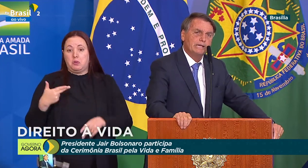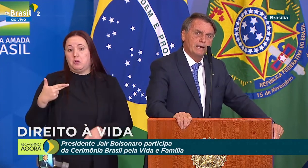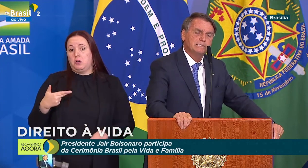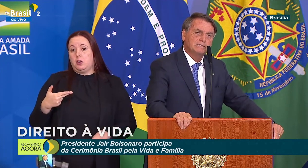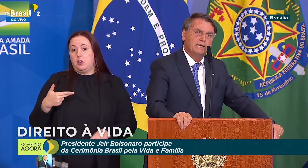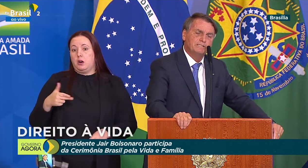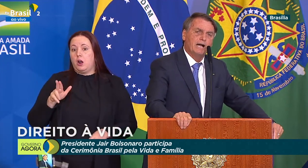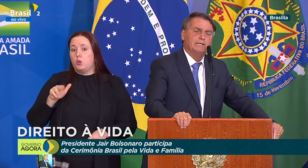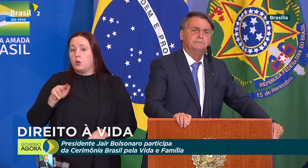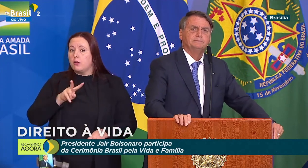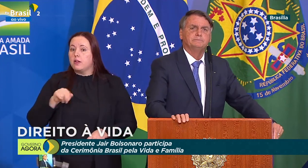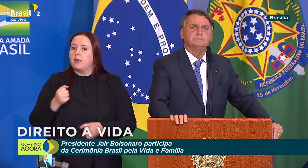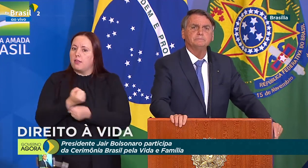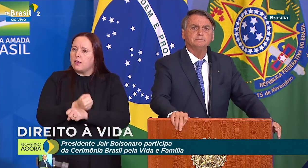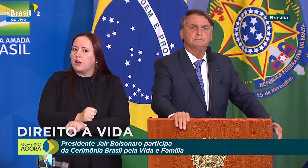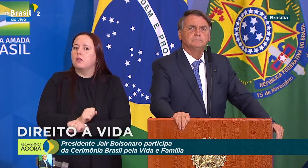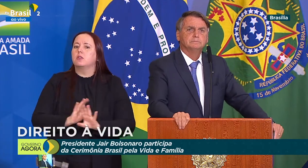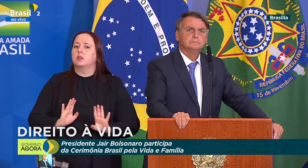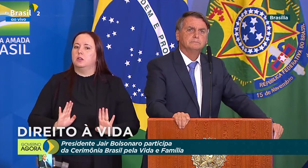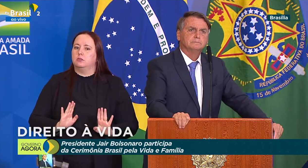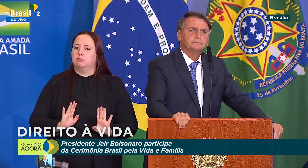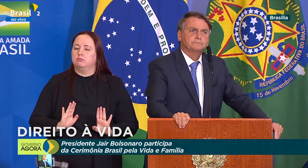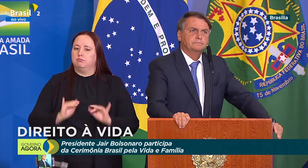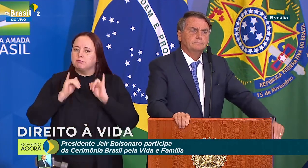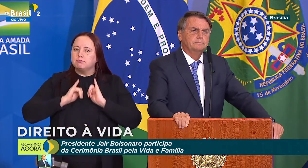jamais será escravizado